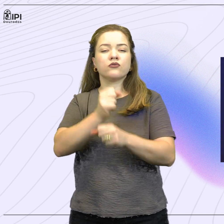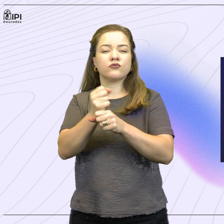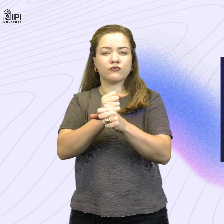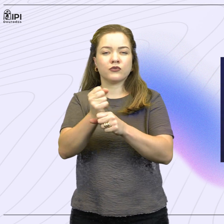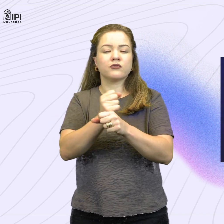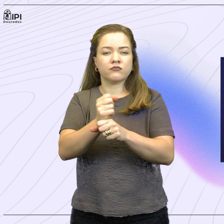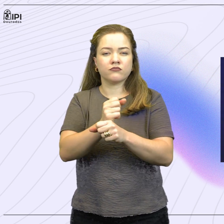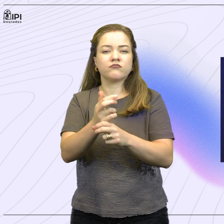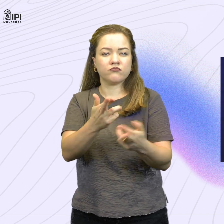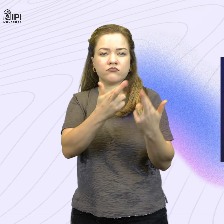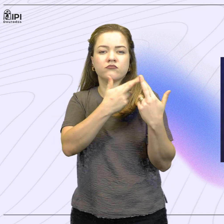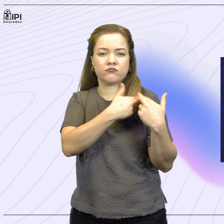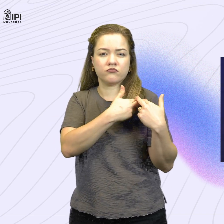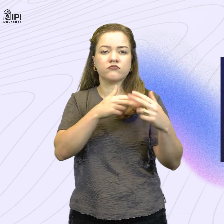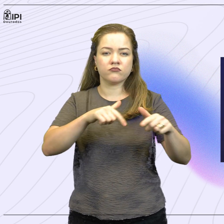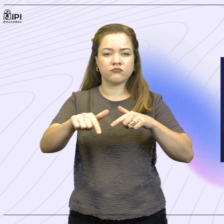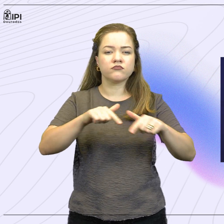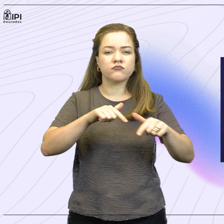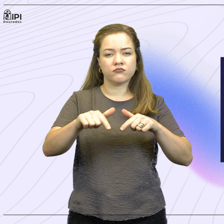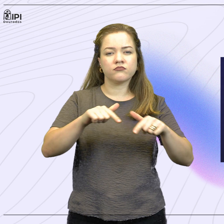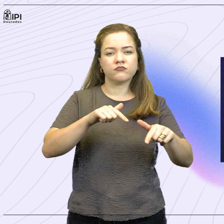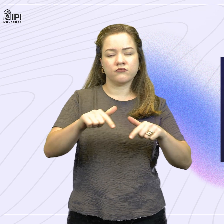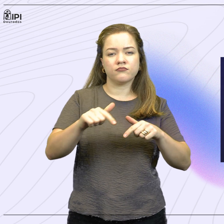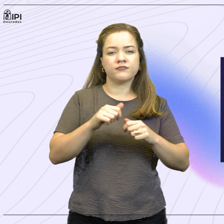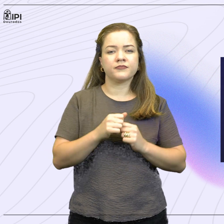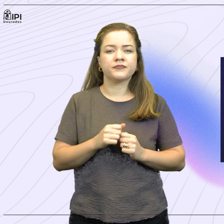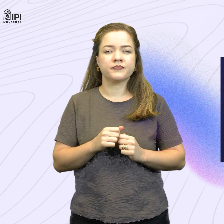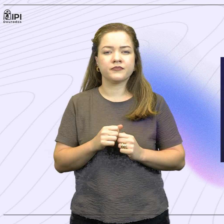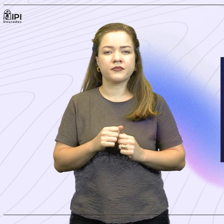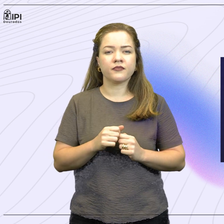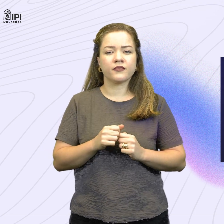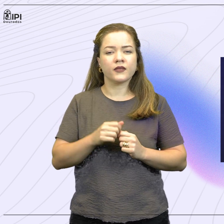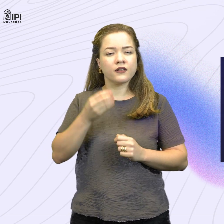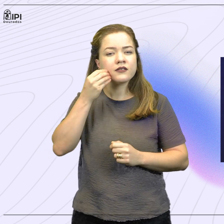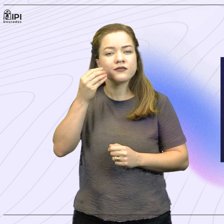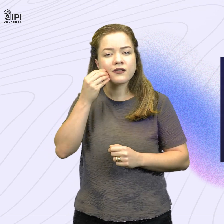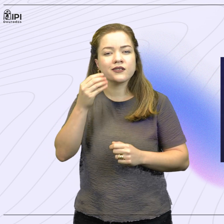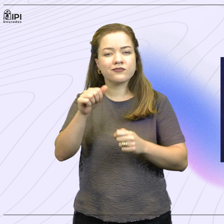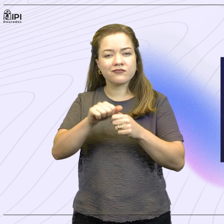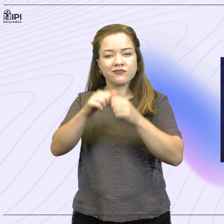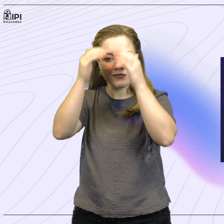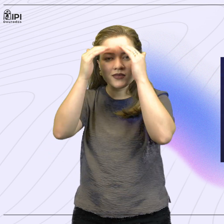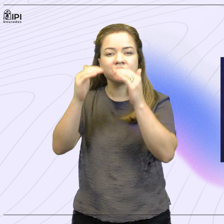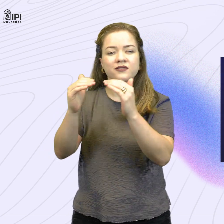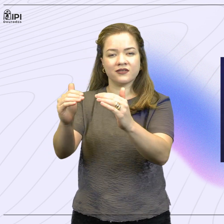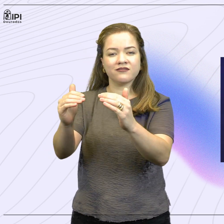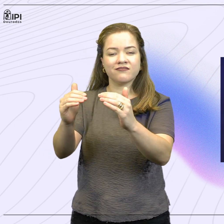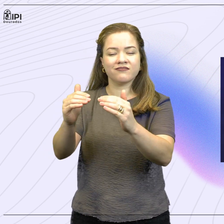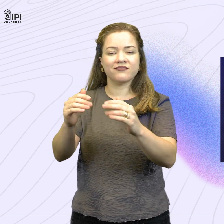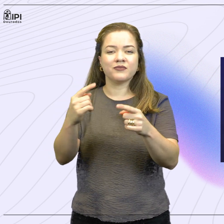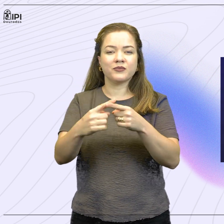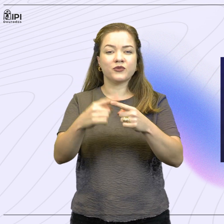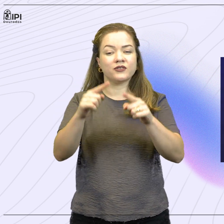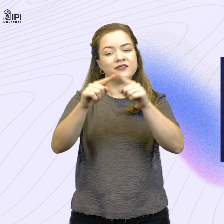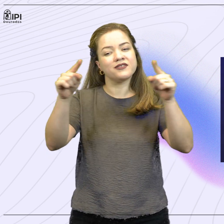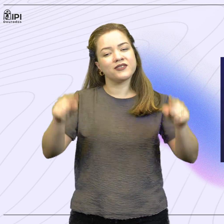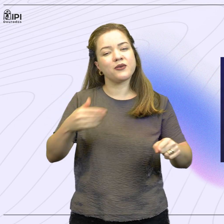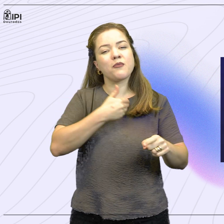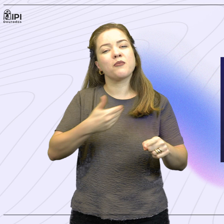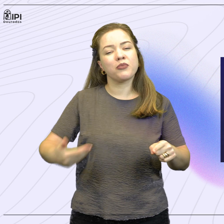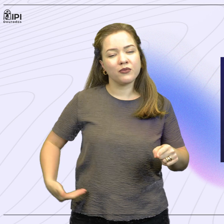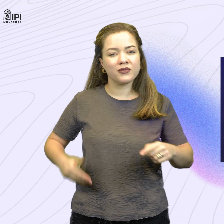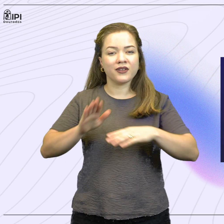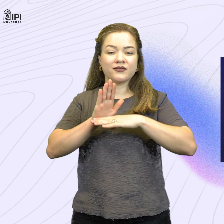função, né? E ali a gente tem buscado fazer isso, porque nós somos servidores públicos, nós somos alguém